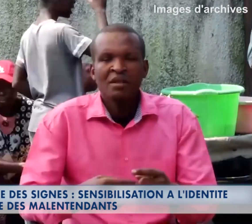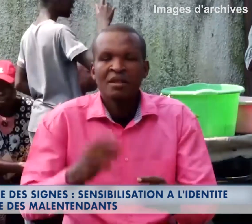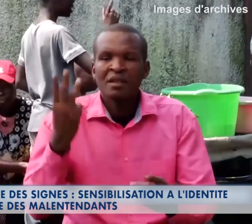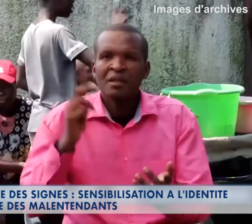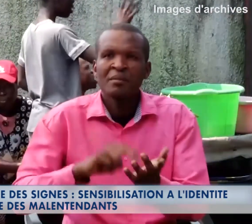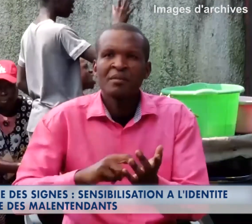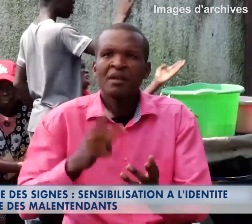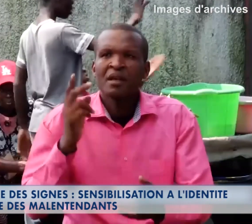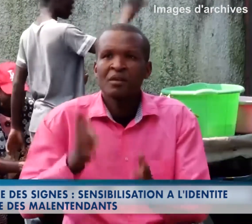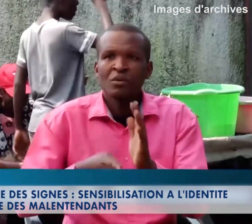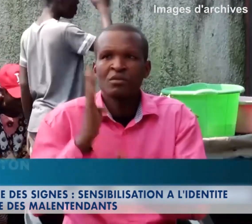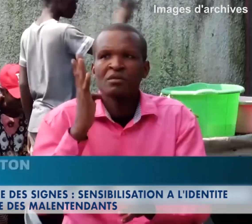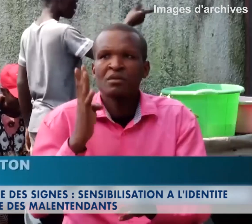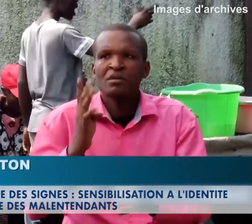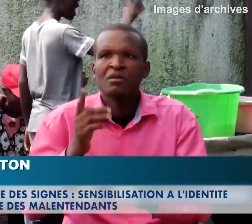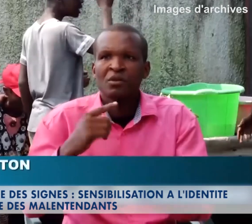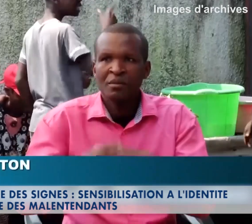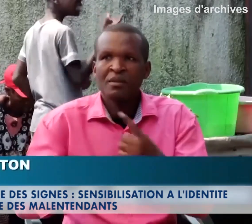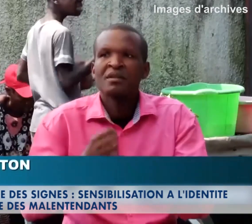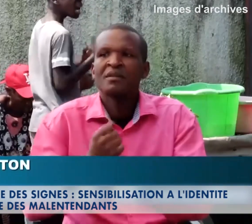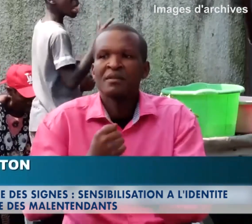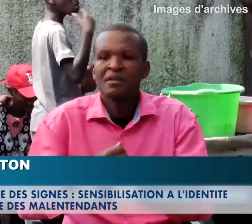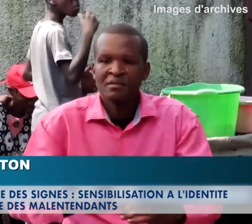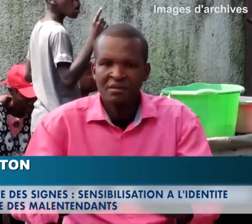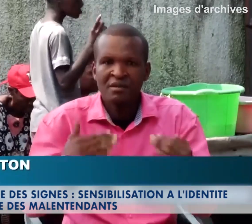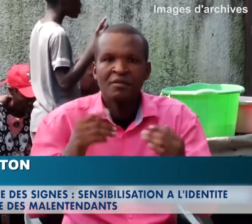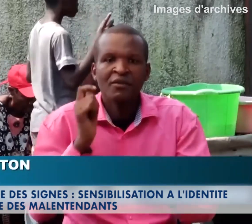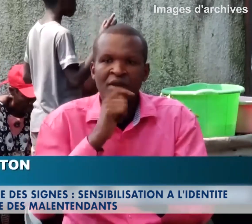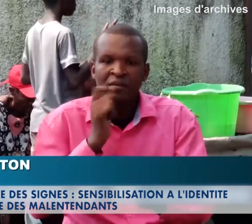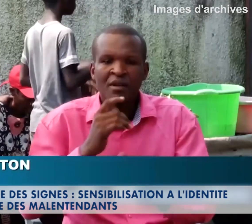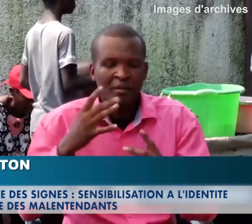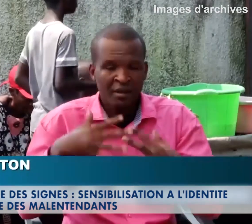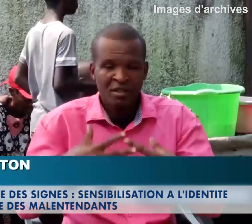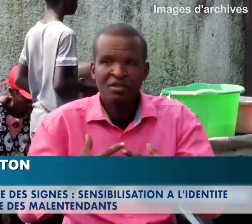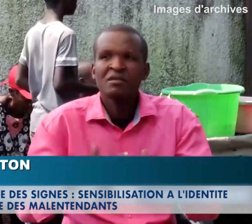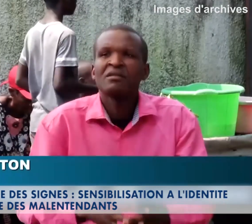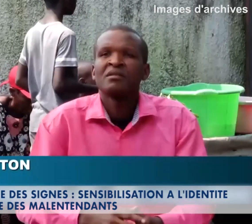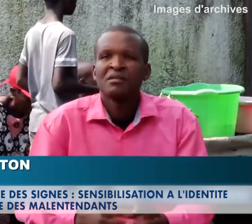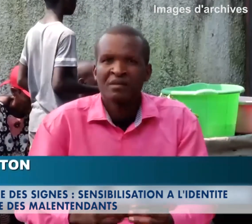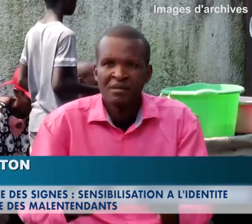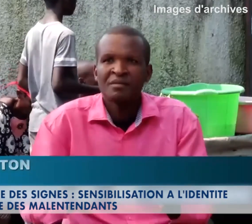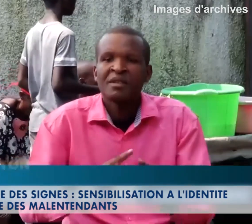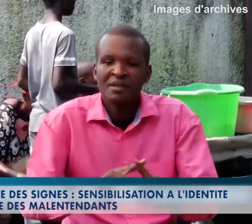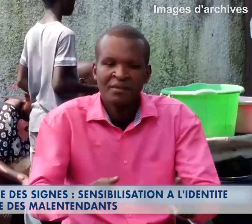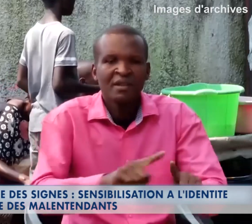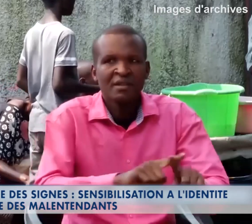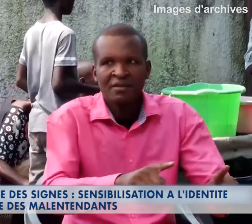Je commençais ce métier en 2014 et je continue jusqu'aujourd'hui de pouvoir faire les